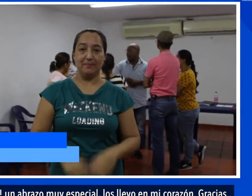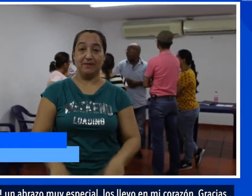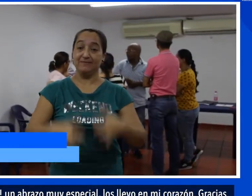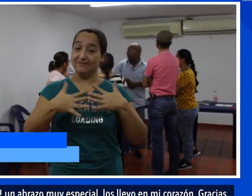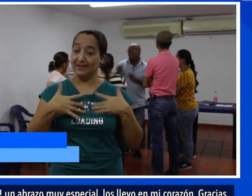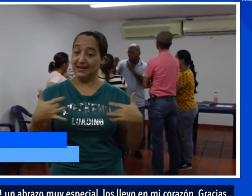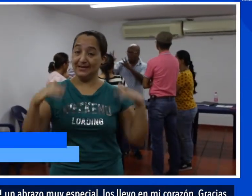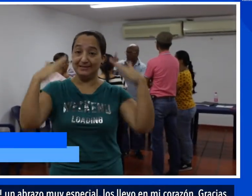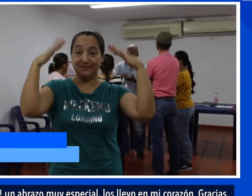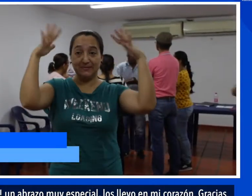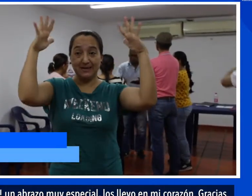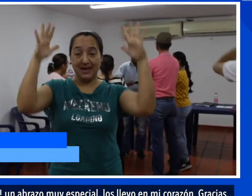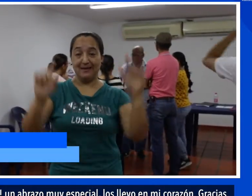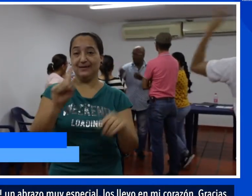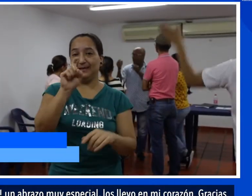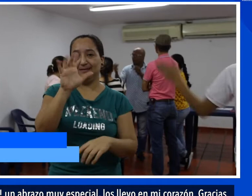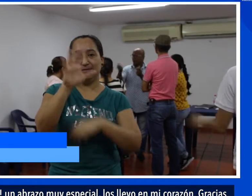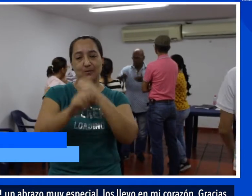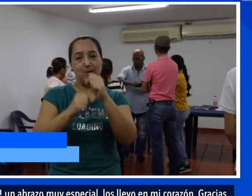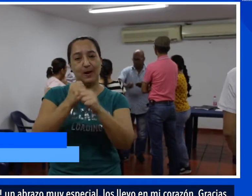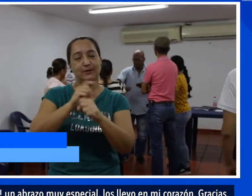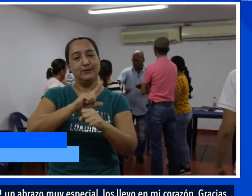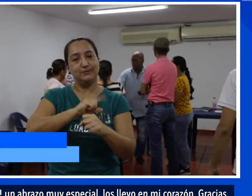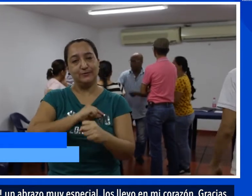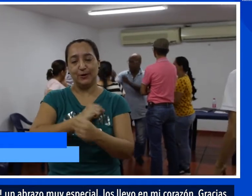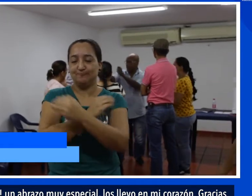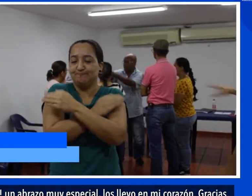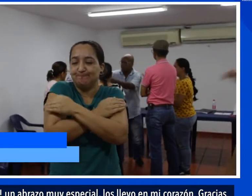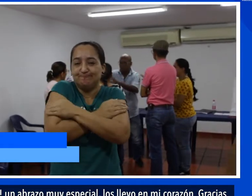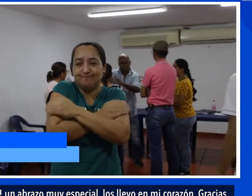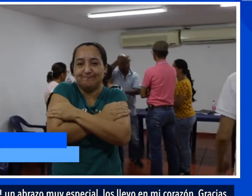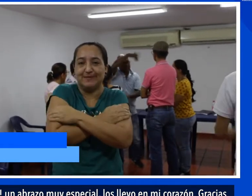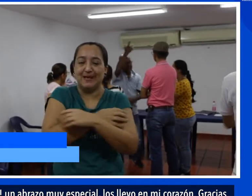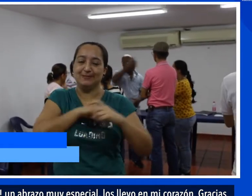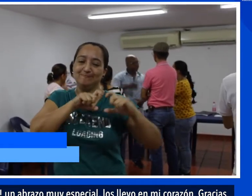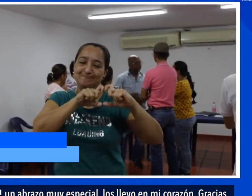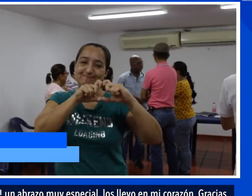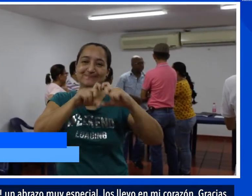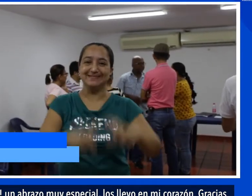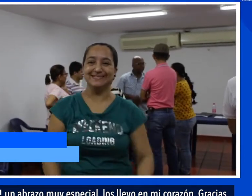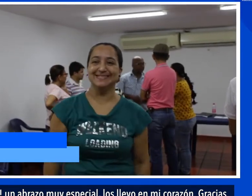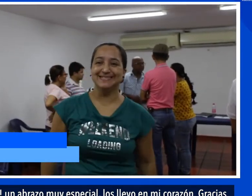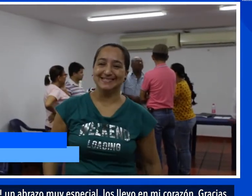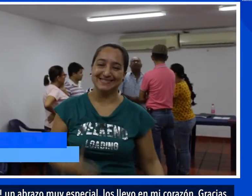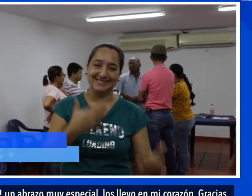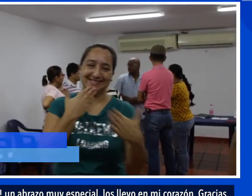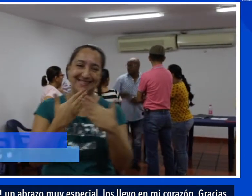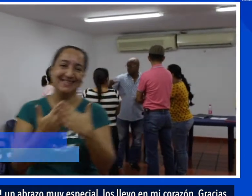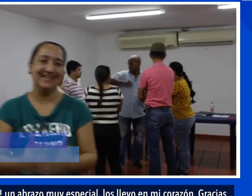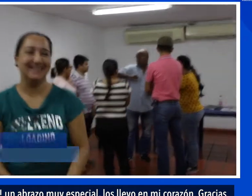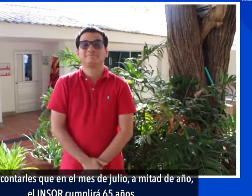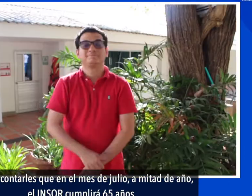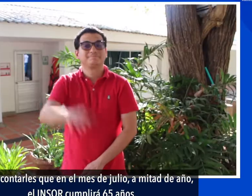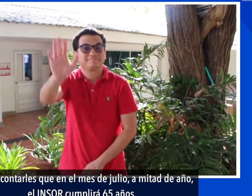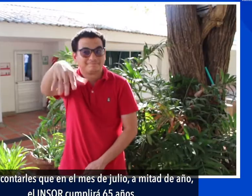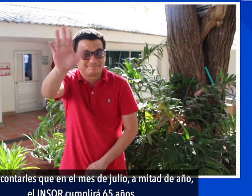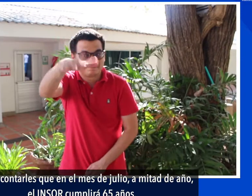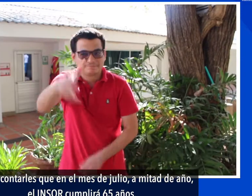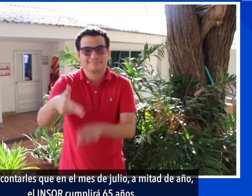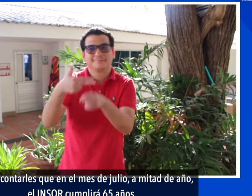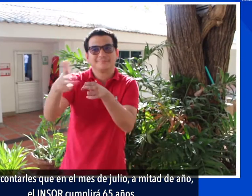Felices 65 años. Un abrazo muy especial. Los llevo en mi corazón. Gracias.